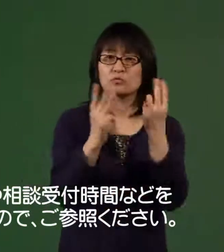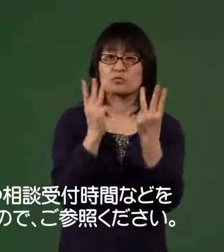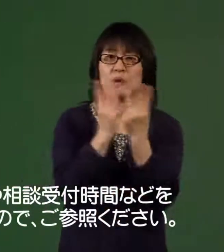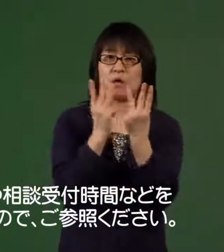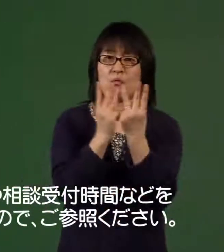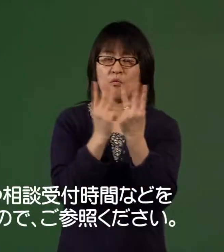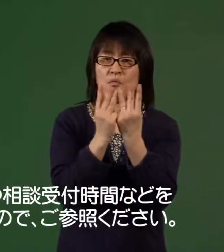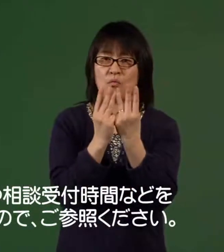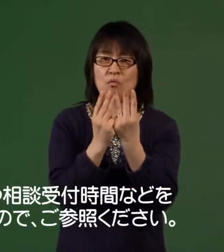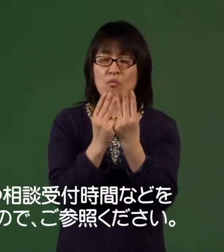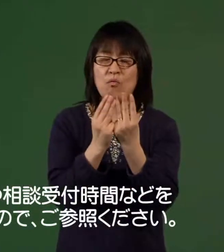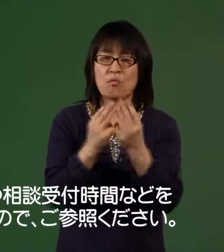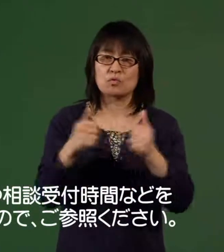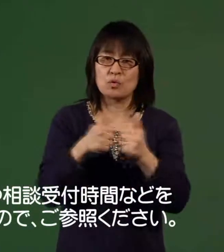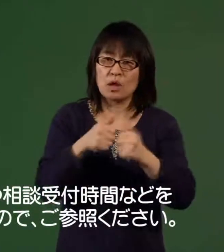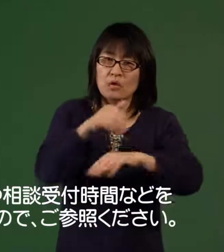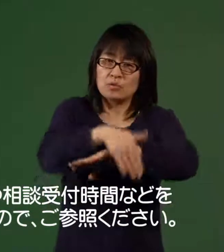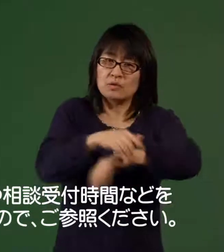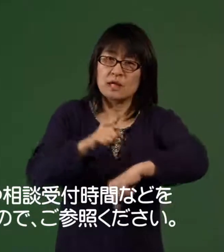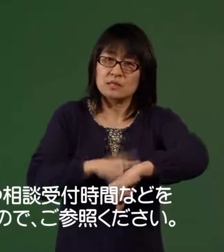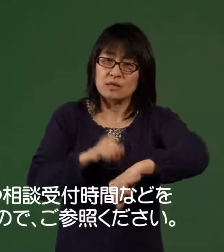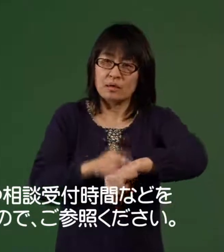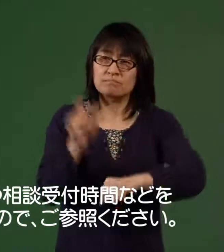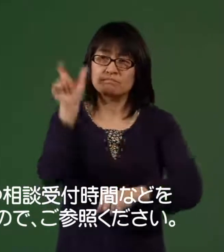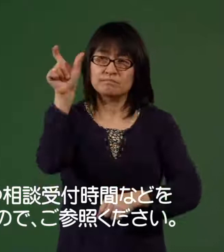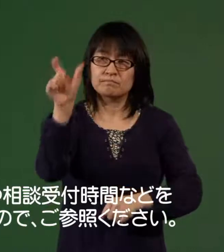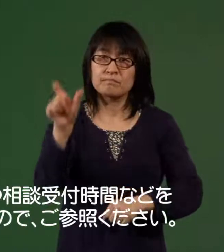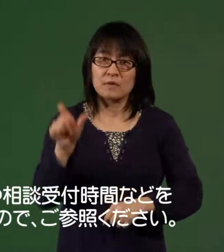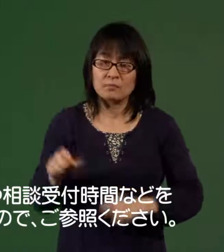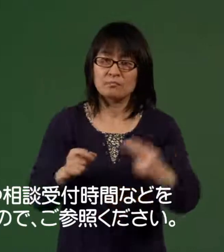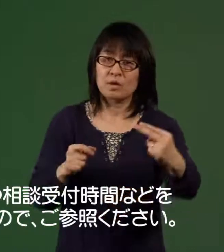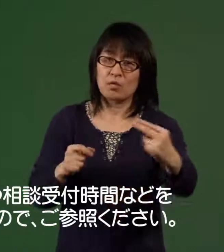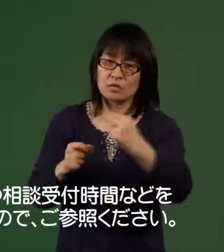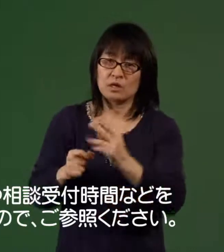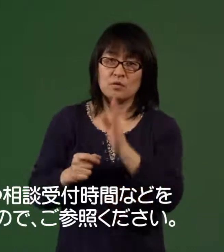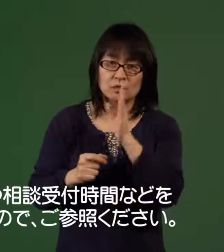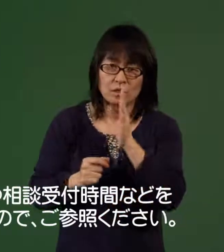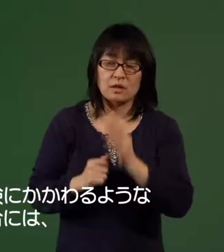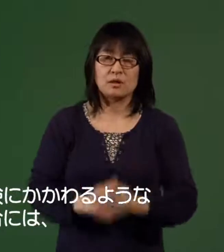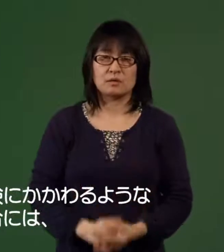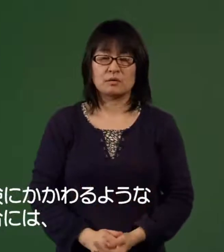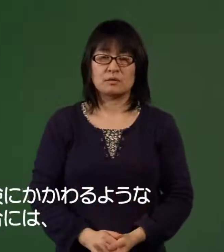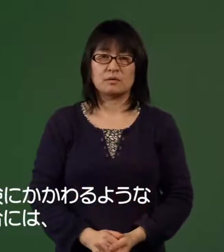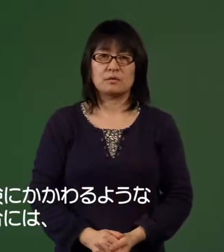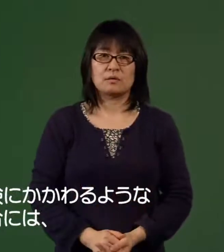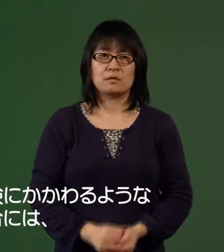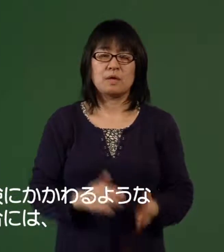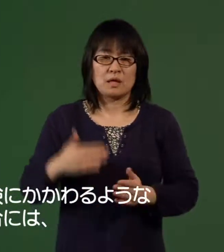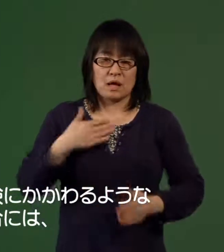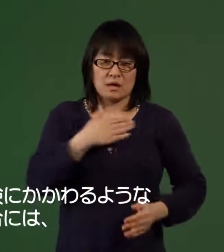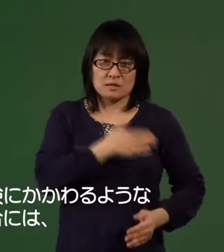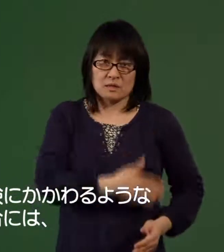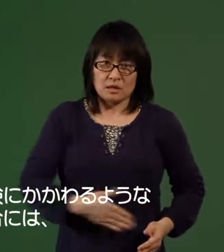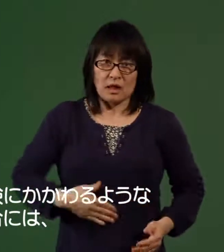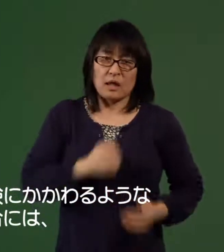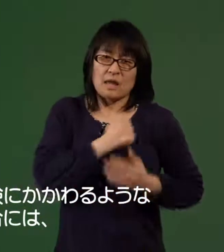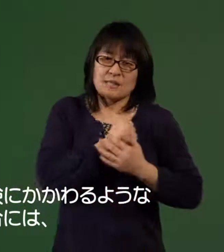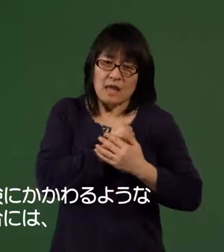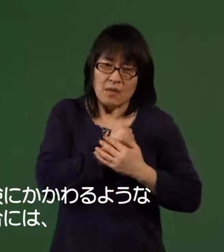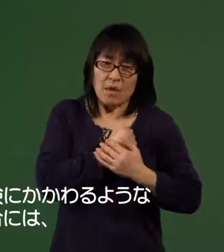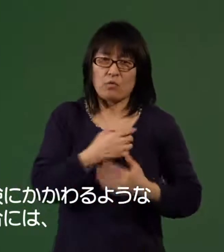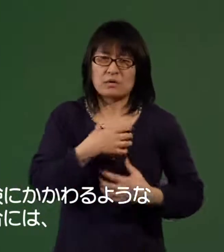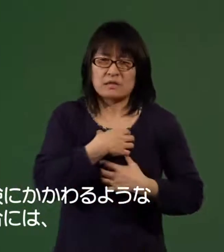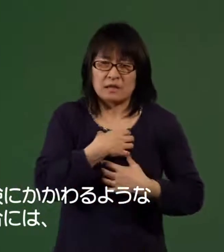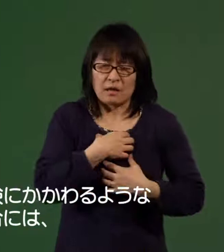相談受付時間などを掲載しておりますのでご参照くださいまたシンタイヤ生命の危険に